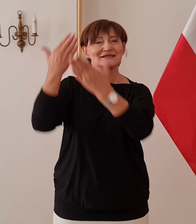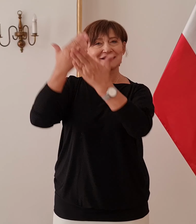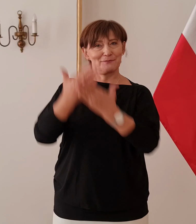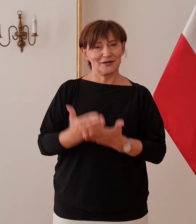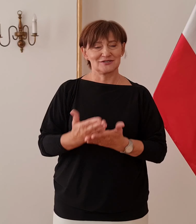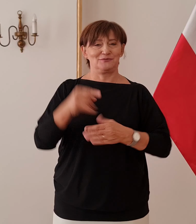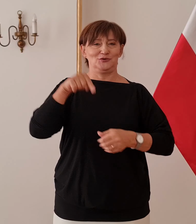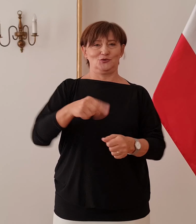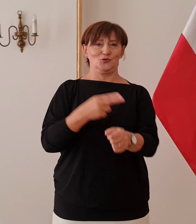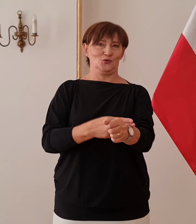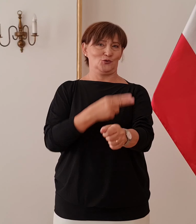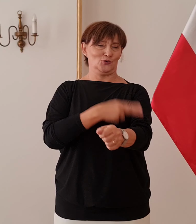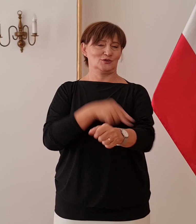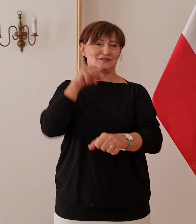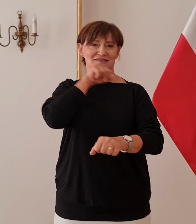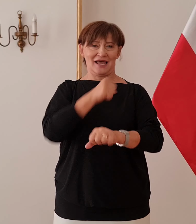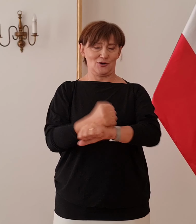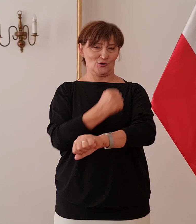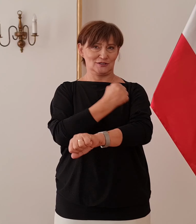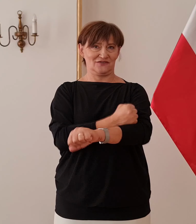Starostwa Powiatowego w Kaliszu.